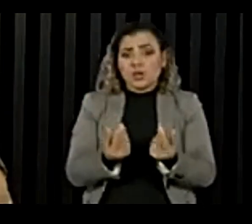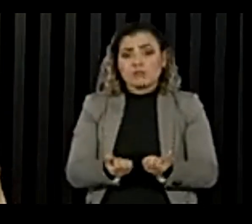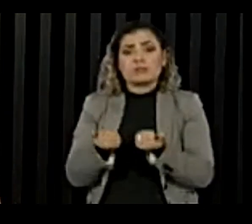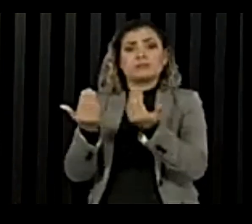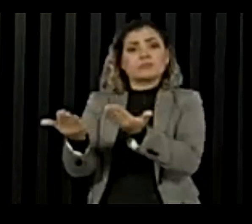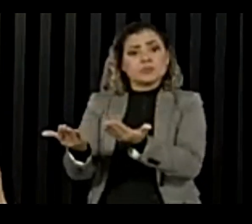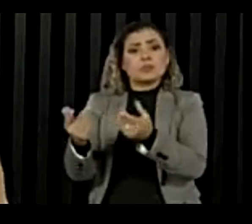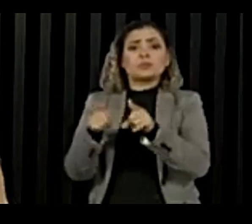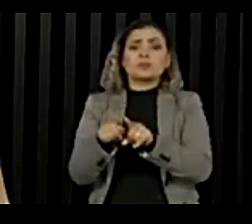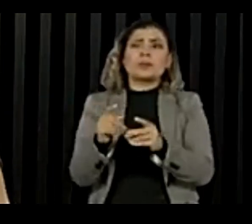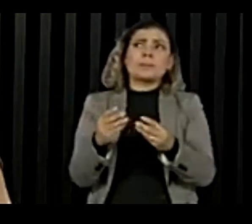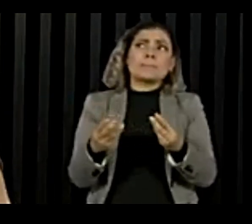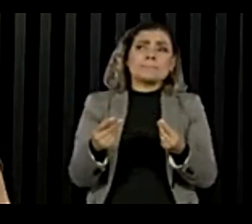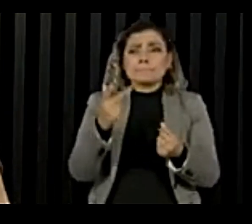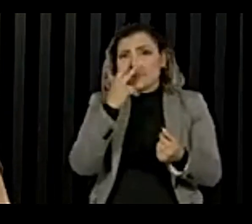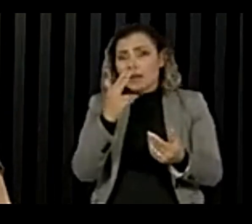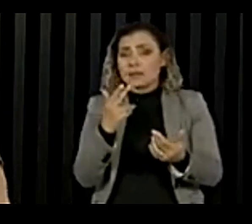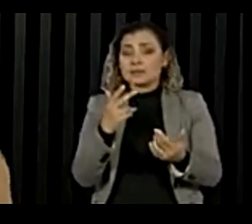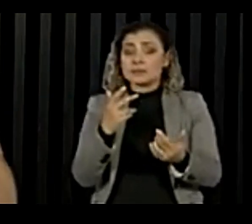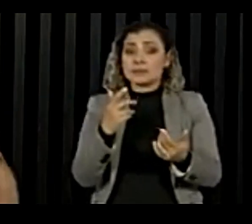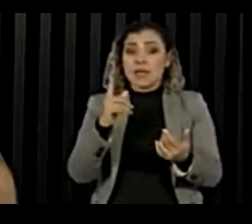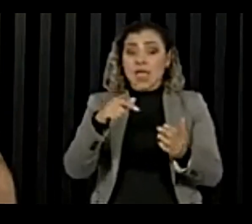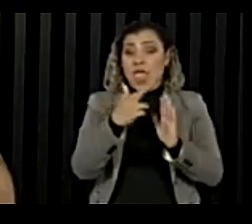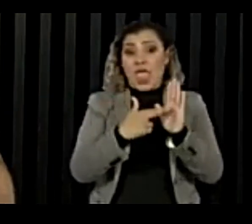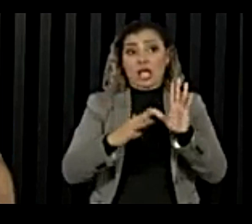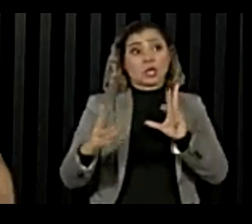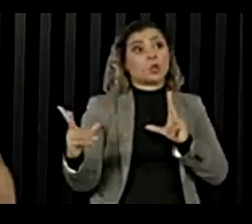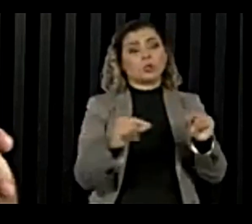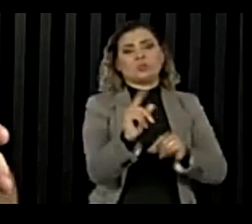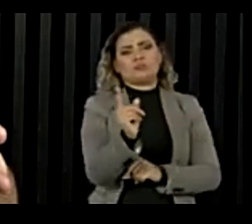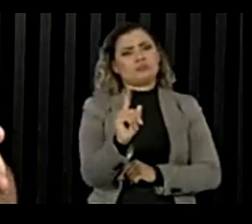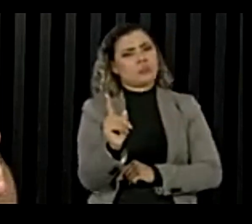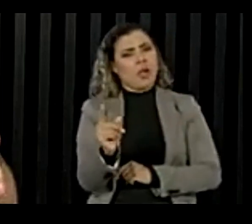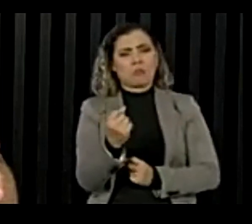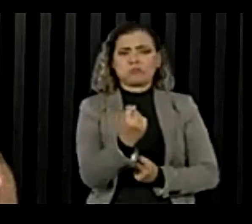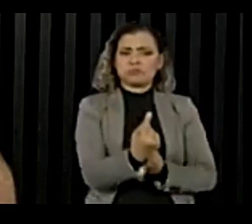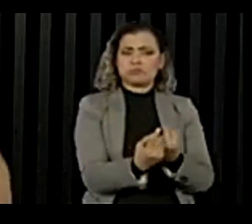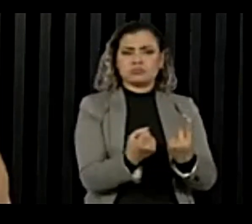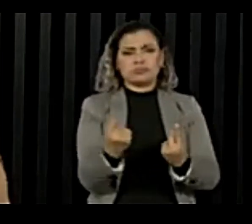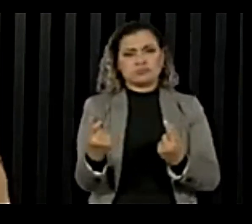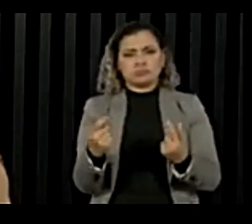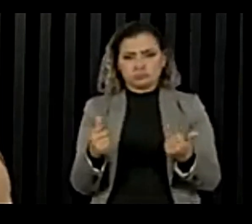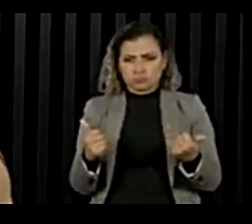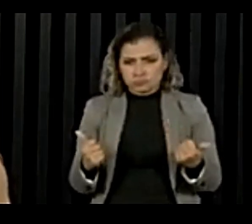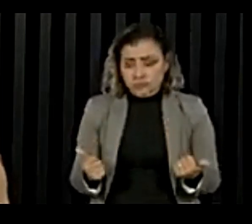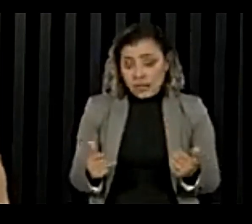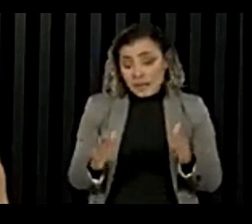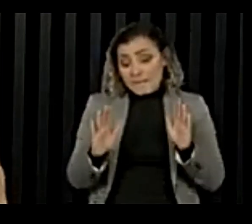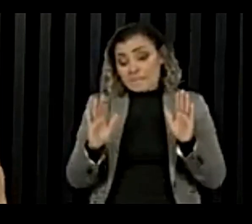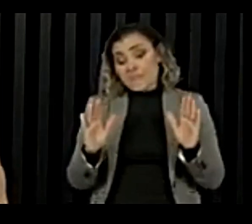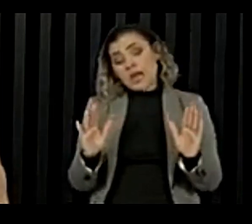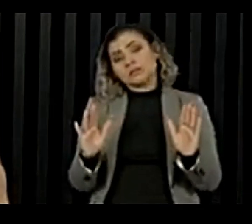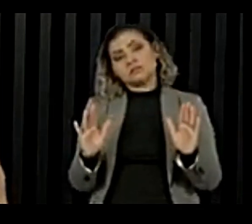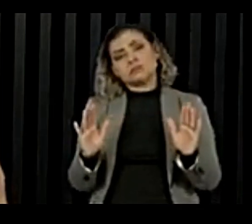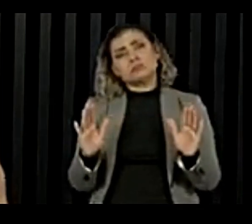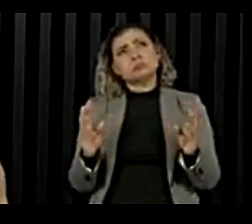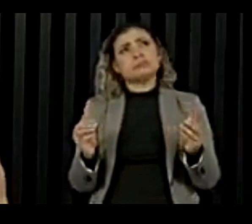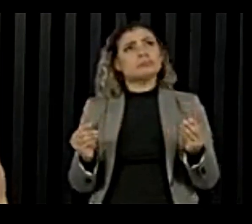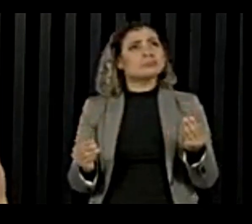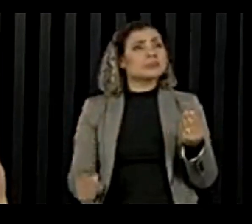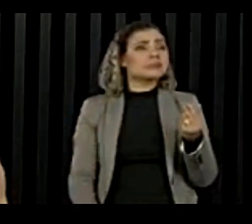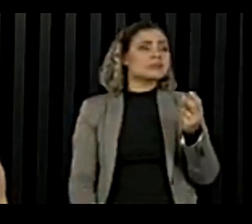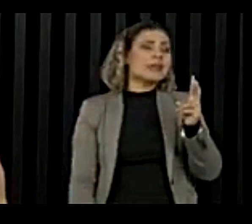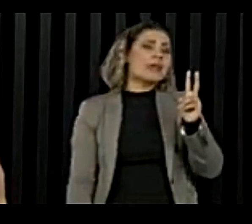doarem também. Então, não é como se eu usasse essa regra para absolutamente todas as coisas que eu faço ou pessoas que eu ajudo, tá? Em relação